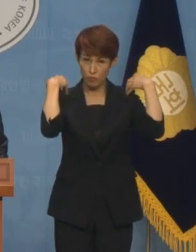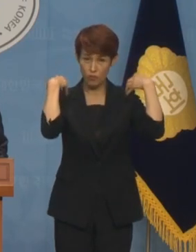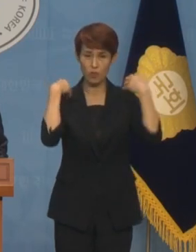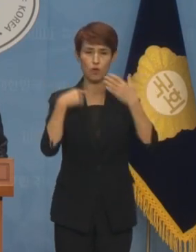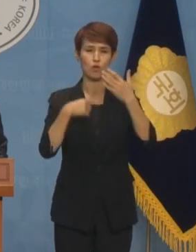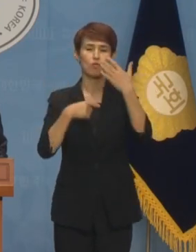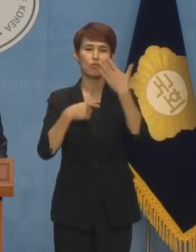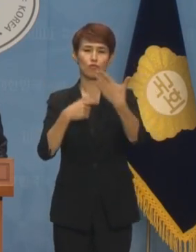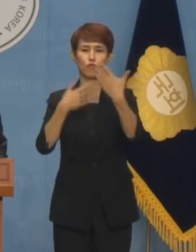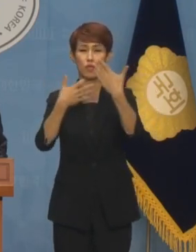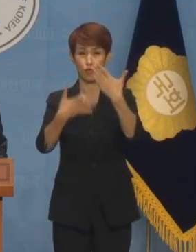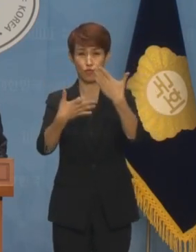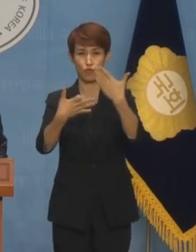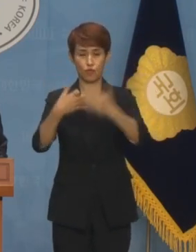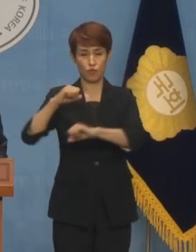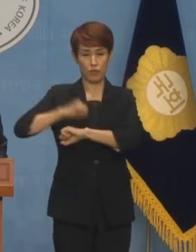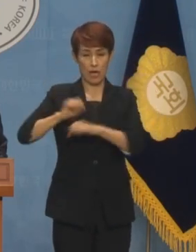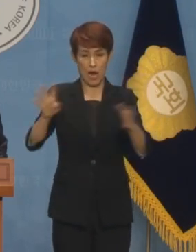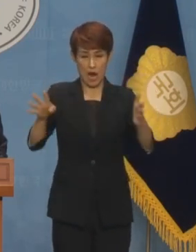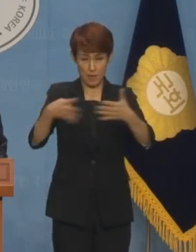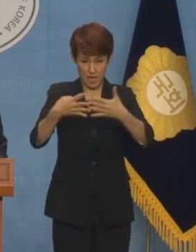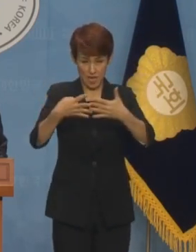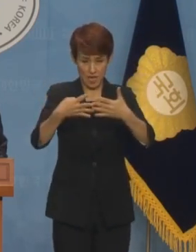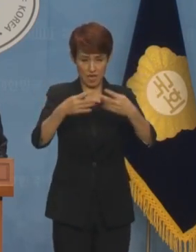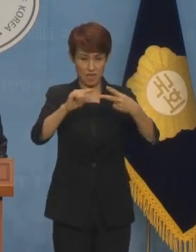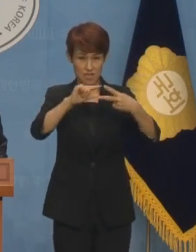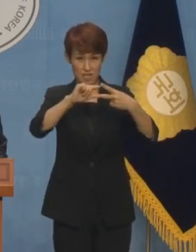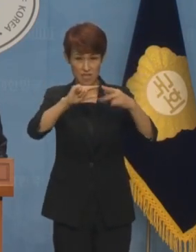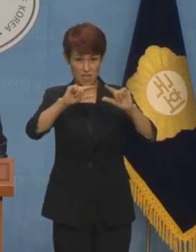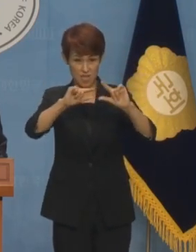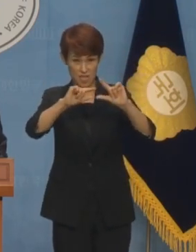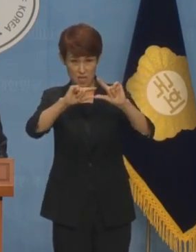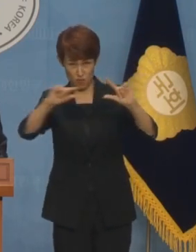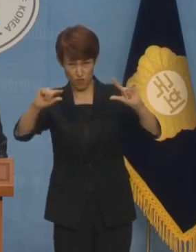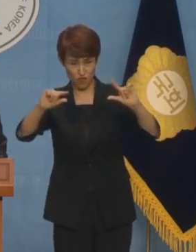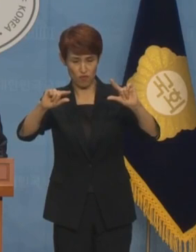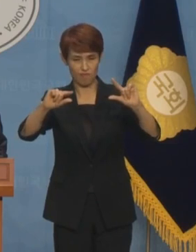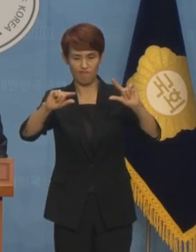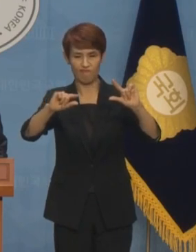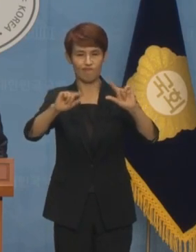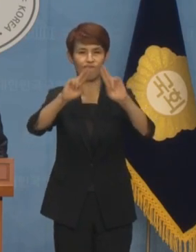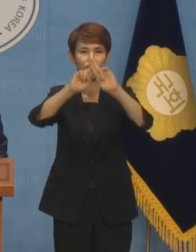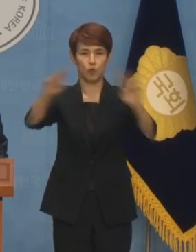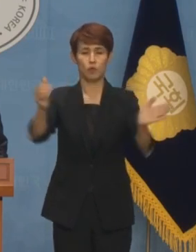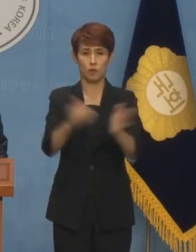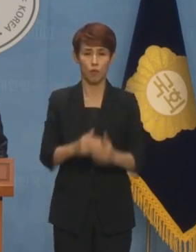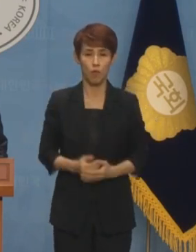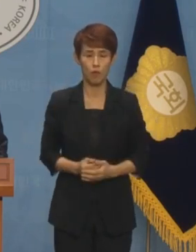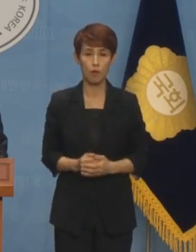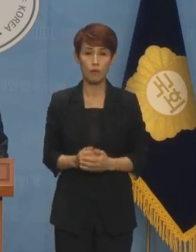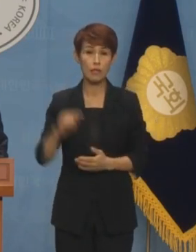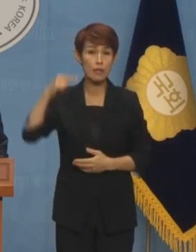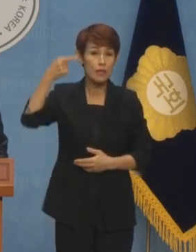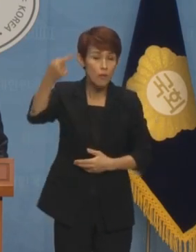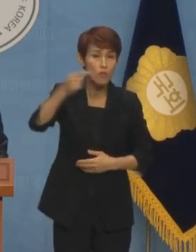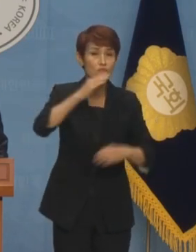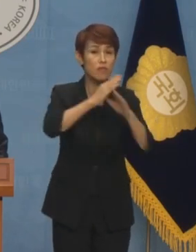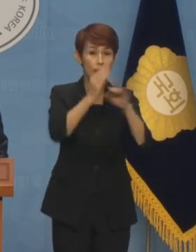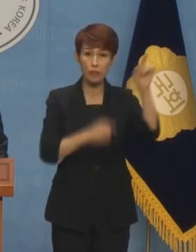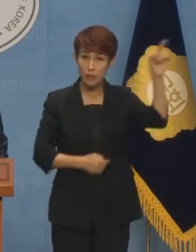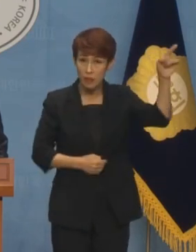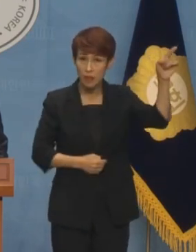9.19 군사합의서 조항 일부의 효력을 정지시켰습니다. 바로 그 다음 날 즉각